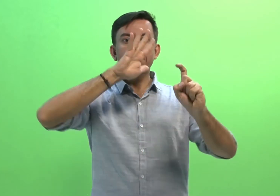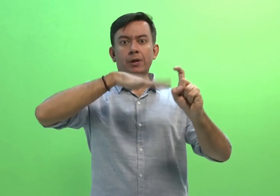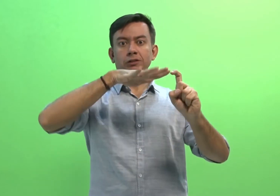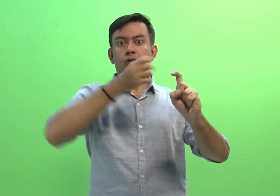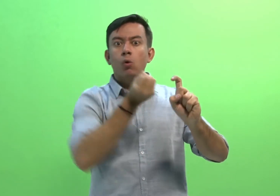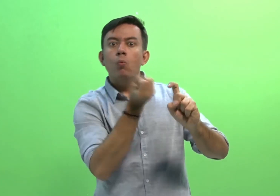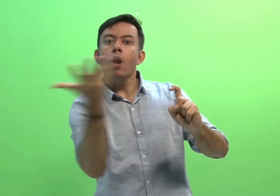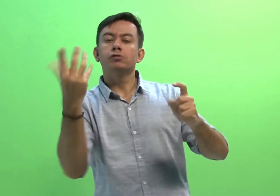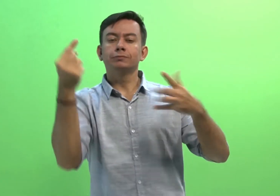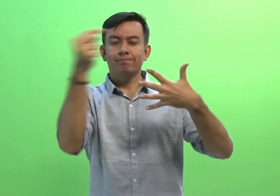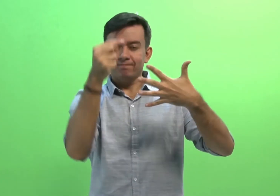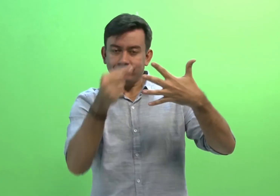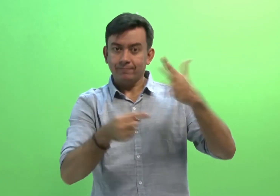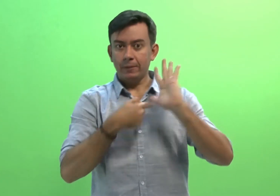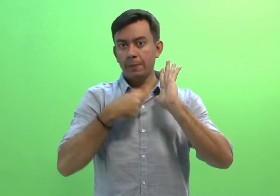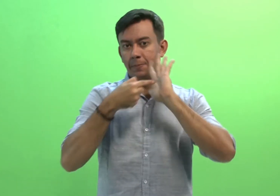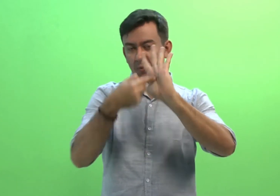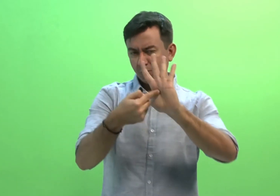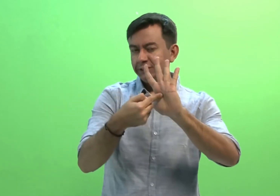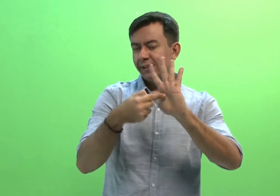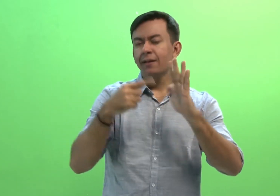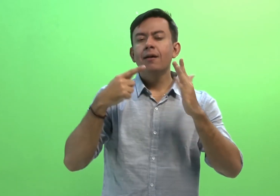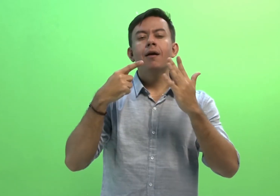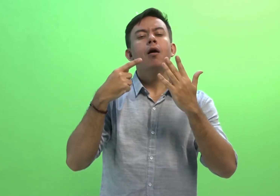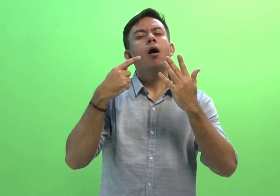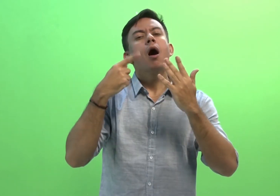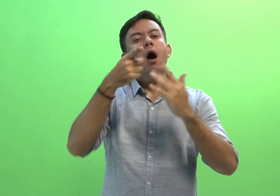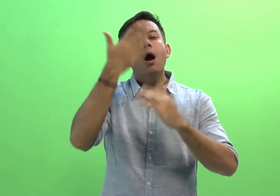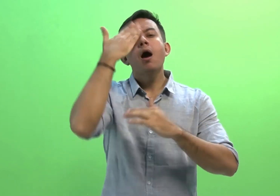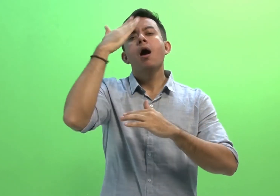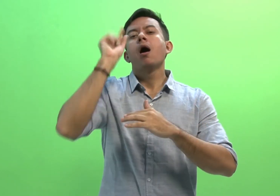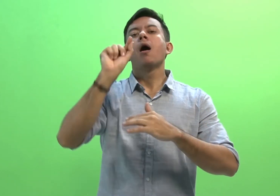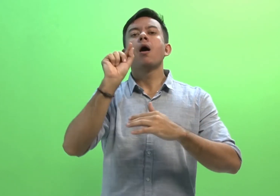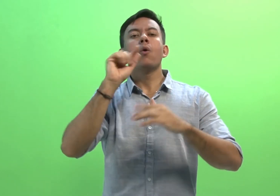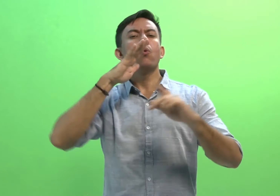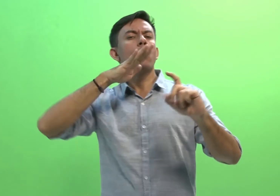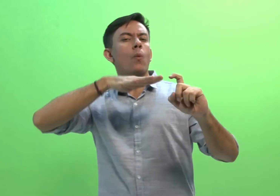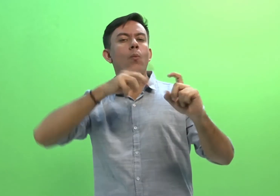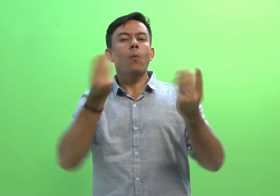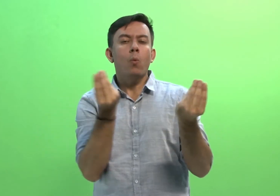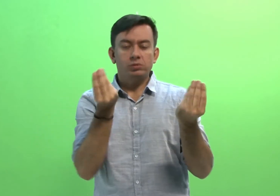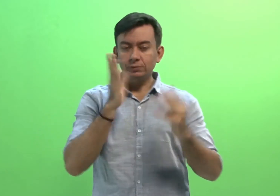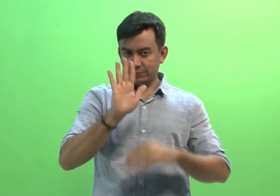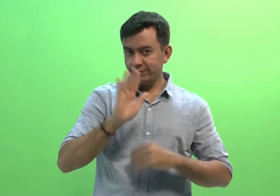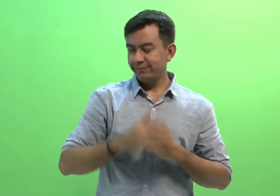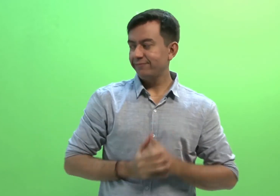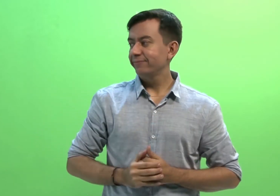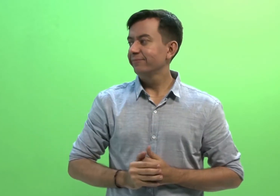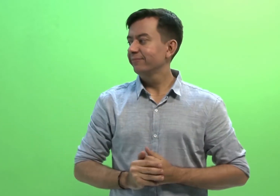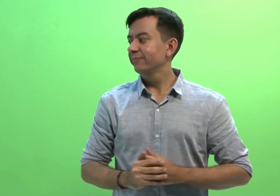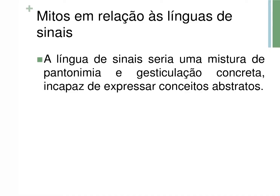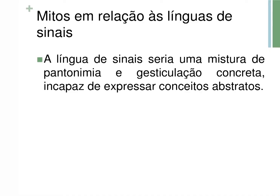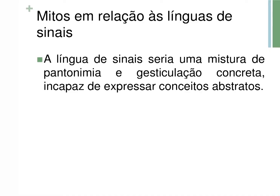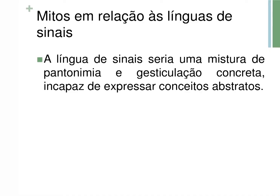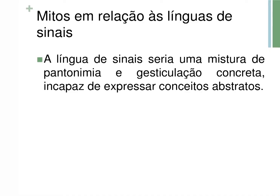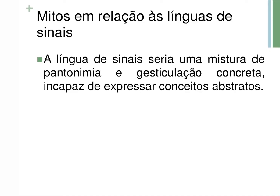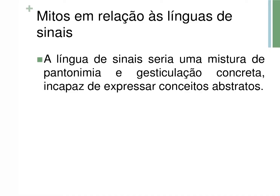vários mitos quanto à língua de sinais. Vocês irão entender de modo claro quais são tais mitos.